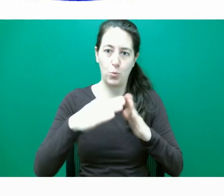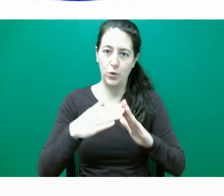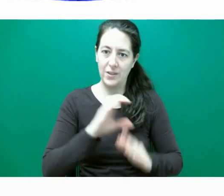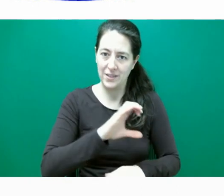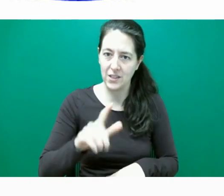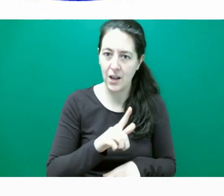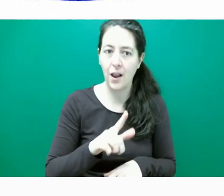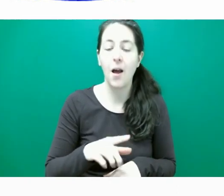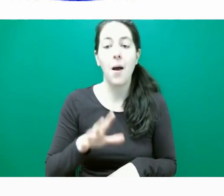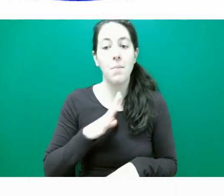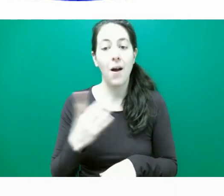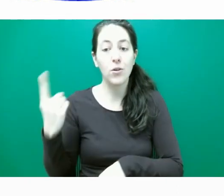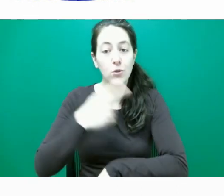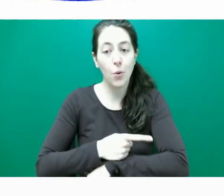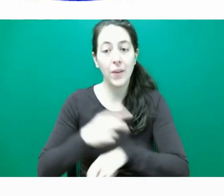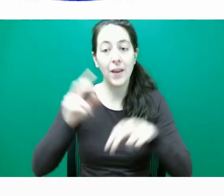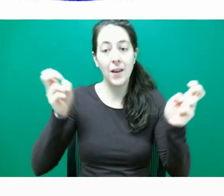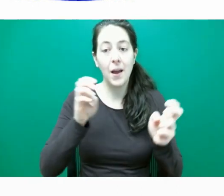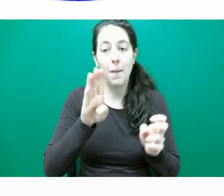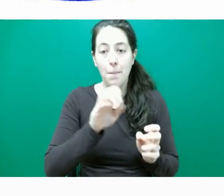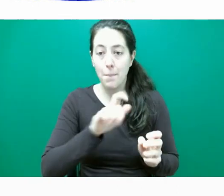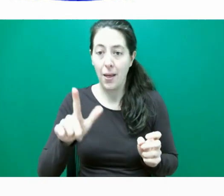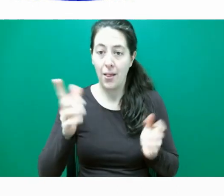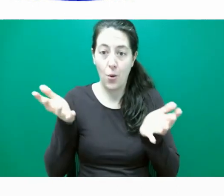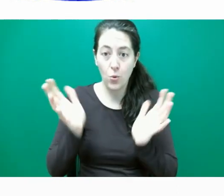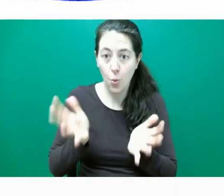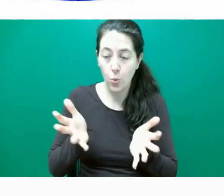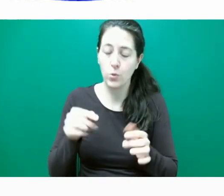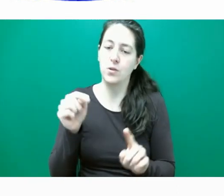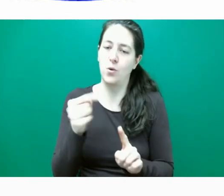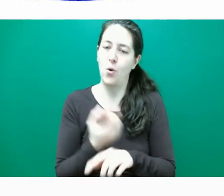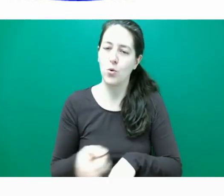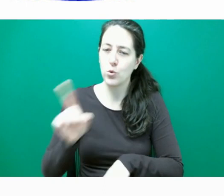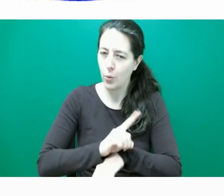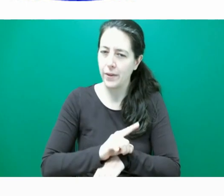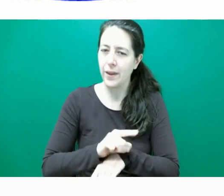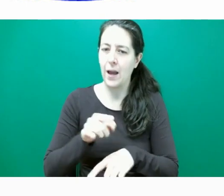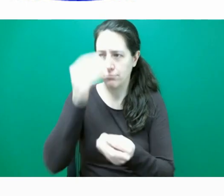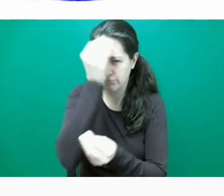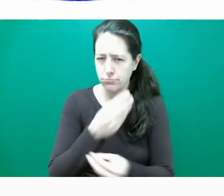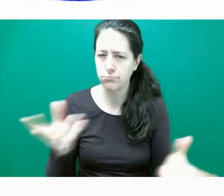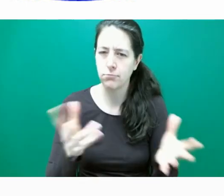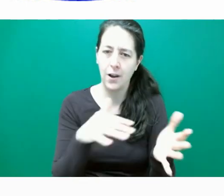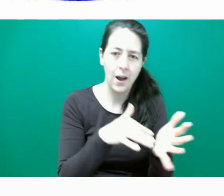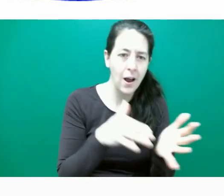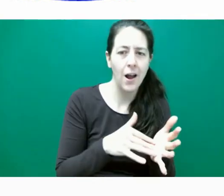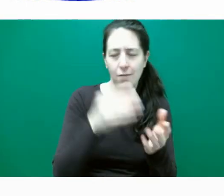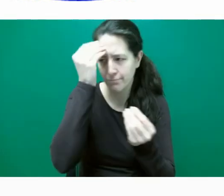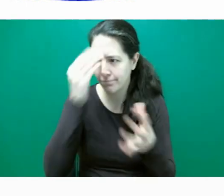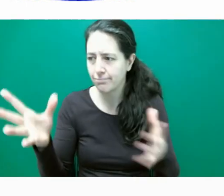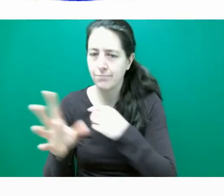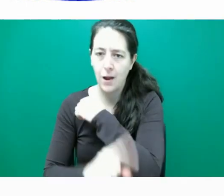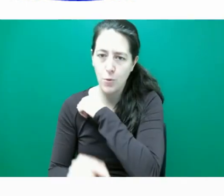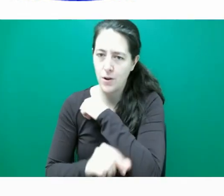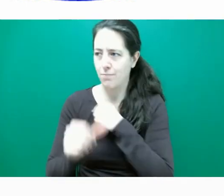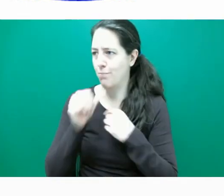journée Belle Cause est la journée où on va vraiment laisser savoir à nos élèves et aussi aux membres du personnel que vous n'êtes pas